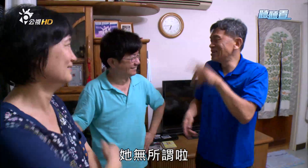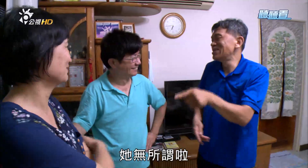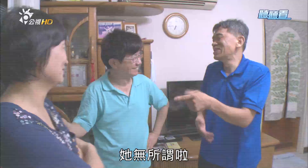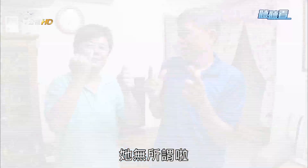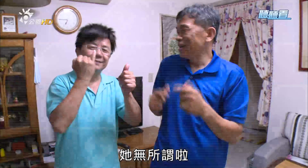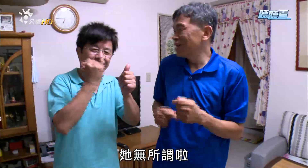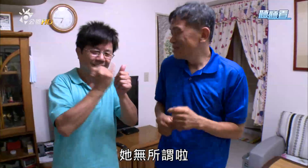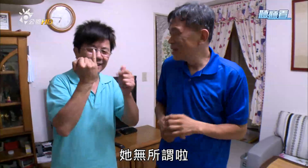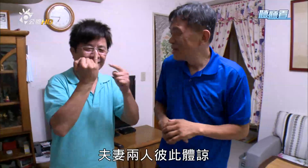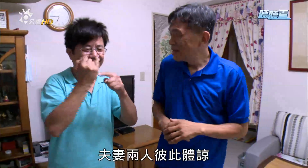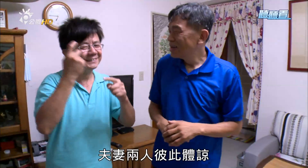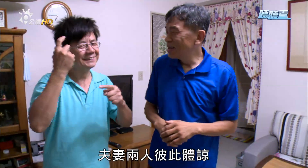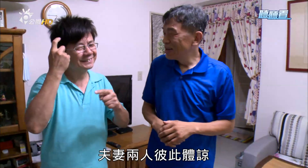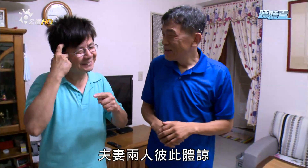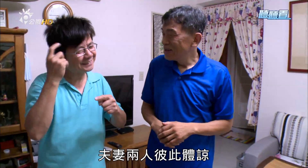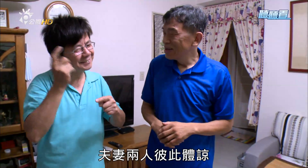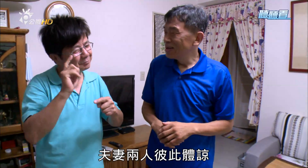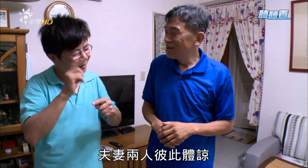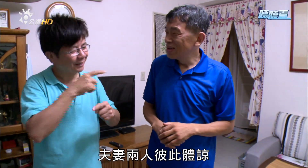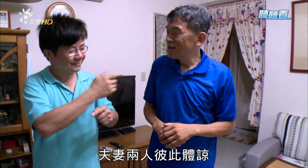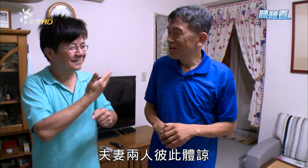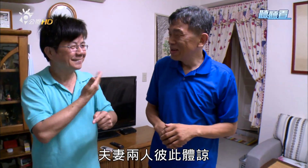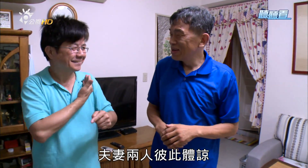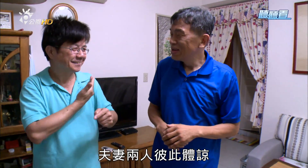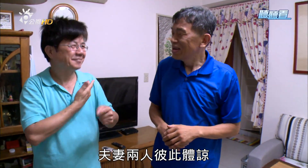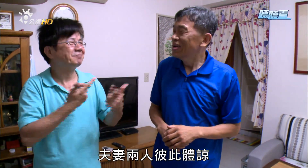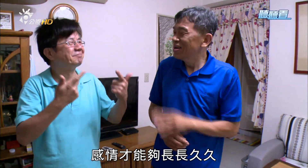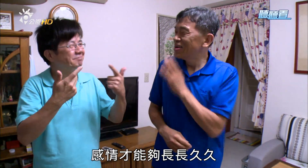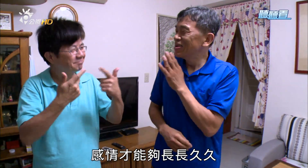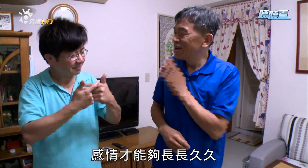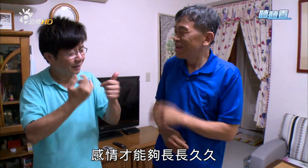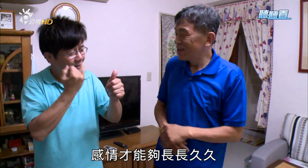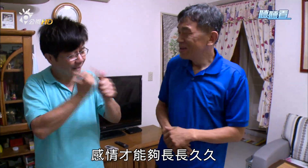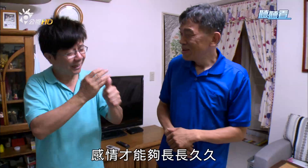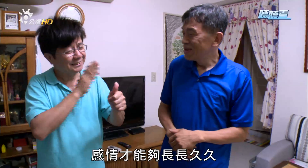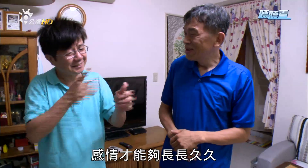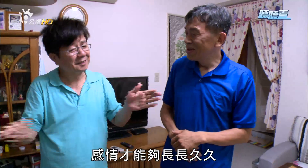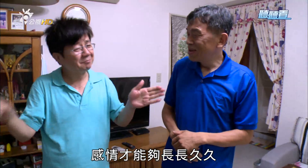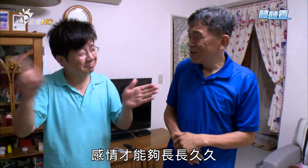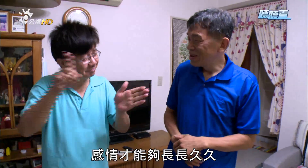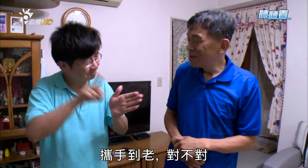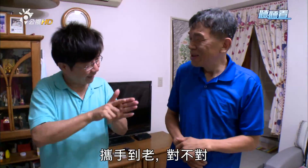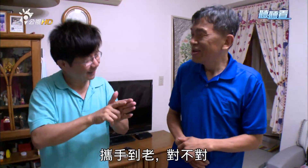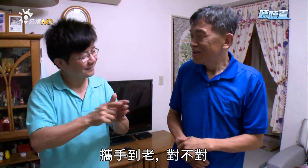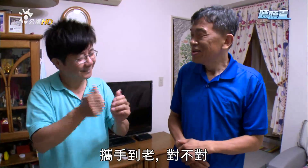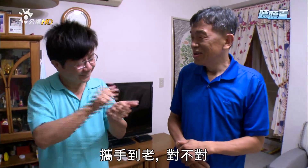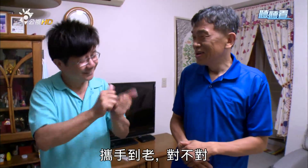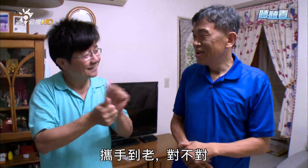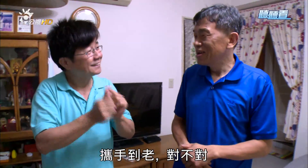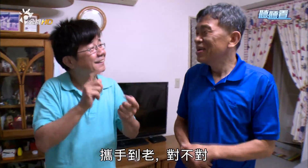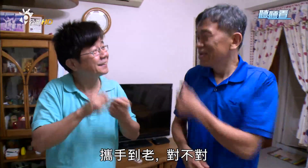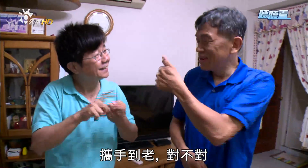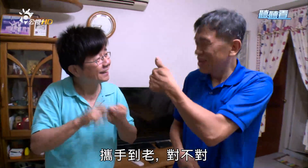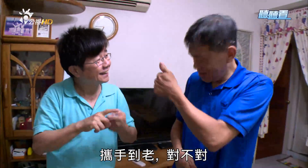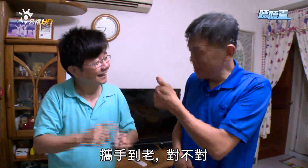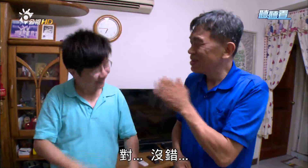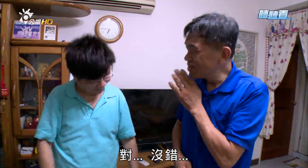了，夫妻两人呐，彼此体谅，感情呢才能够长长久久，携手到老，对不对？